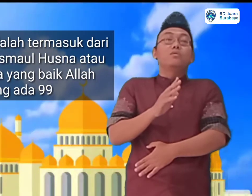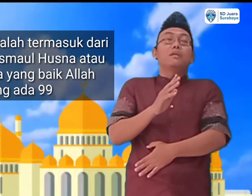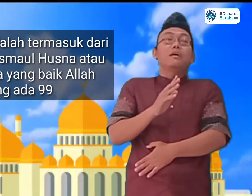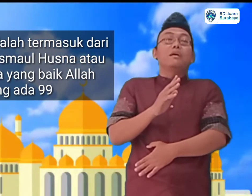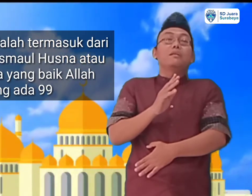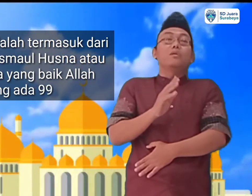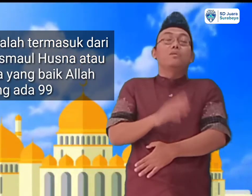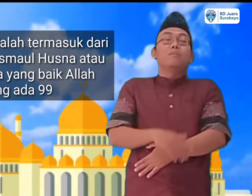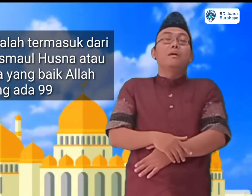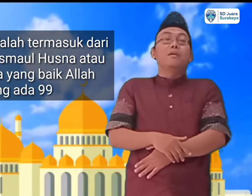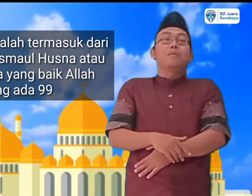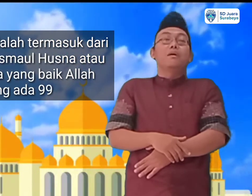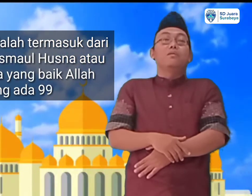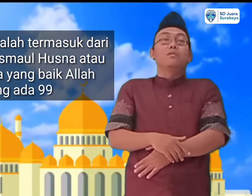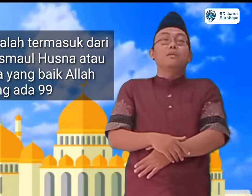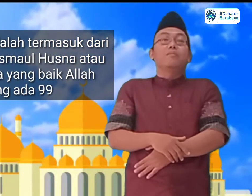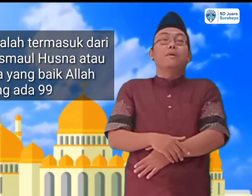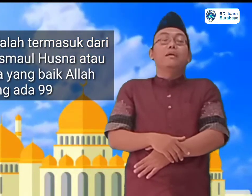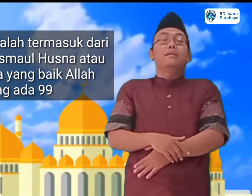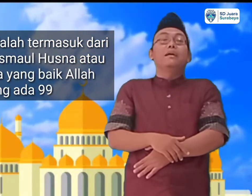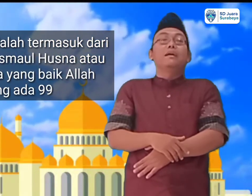Husna atau nama-nama Allah yang baik yang ada